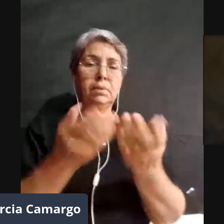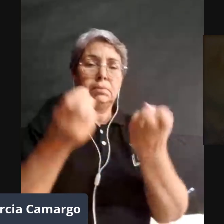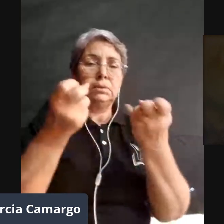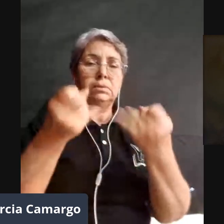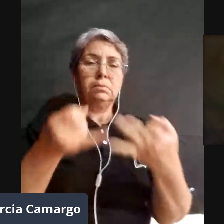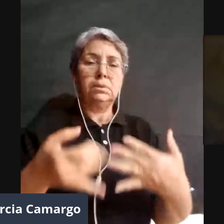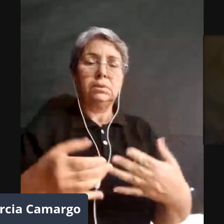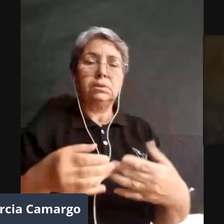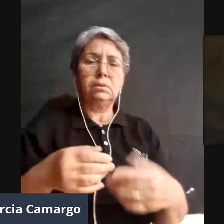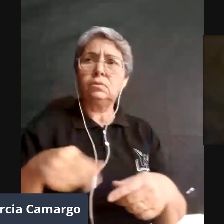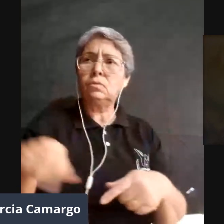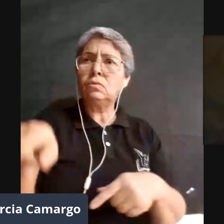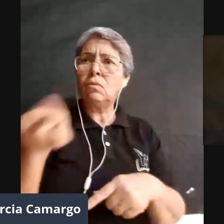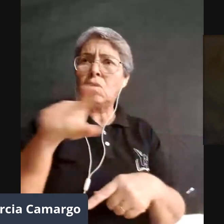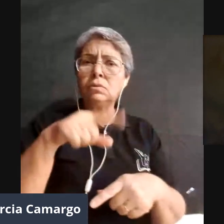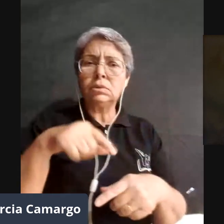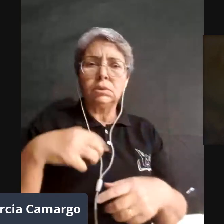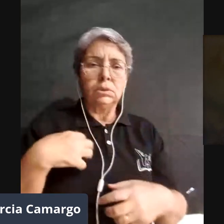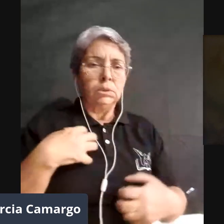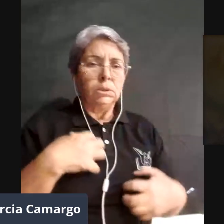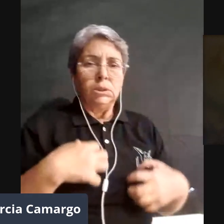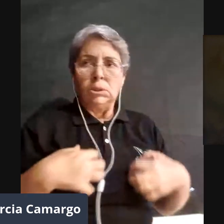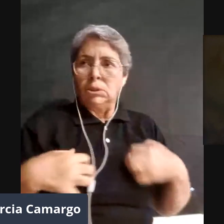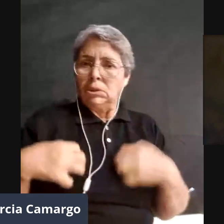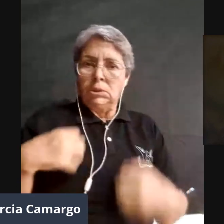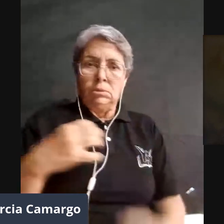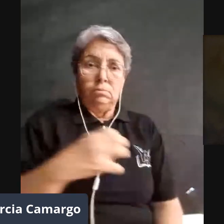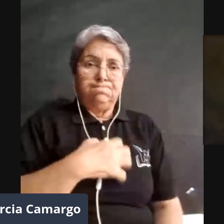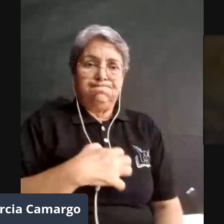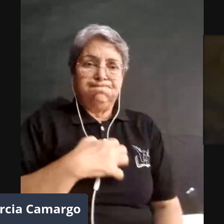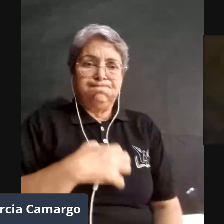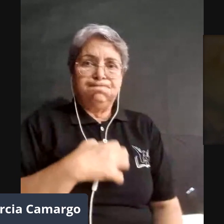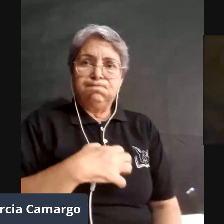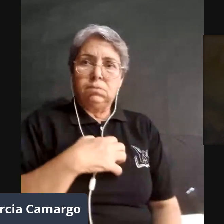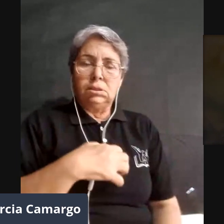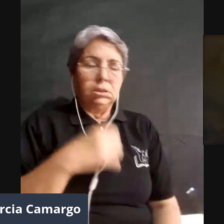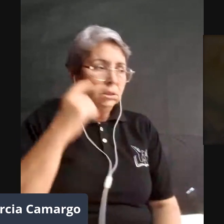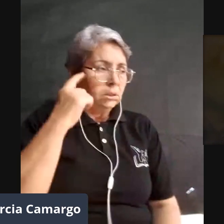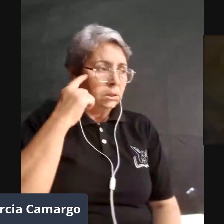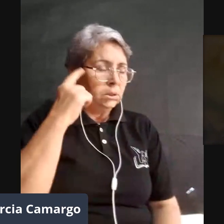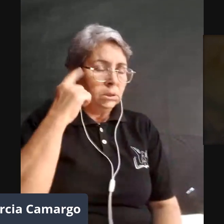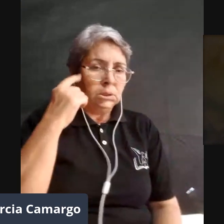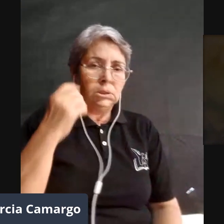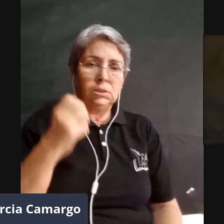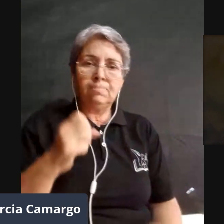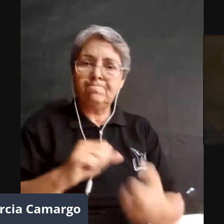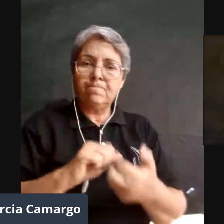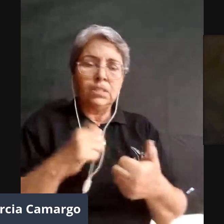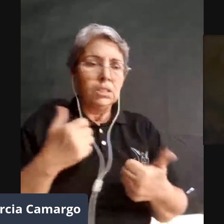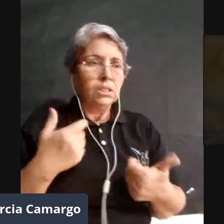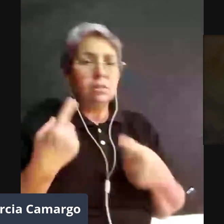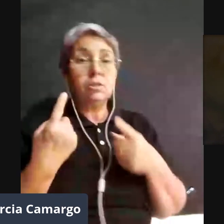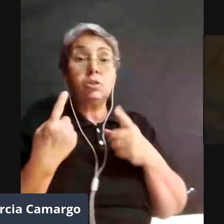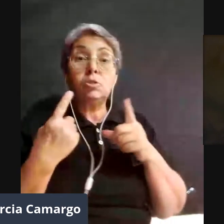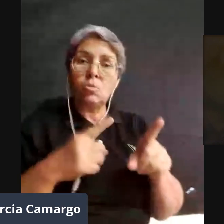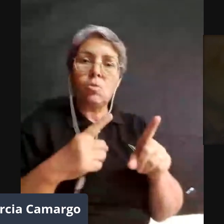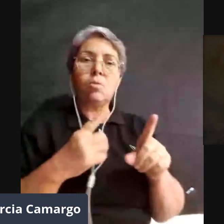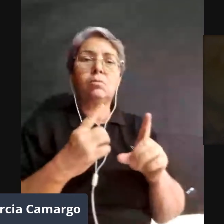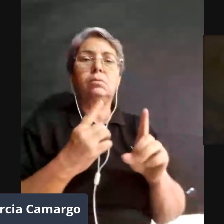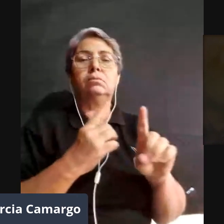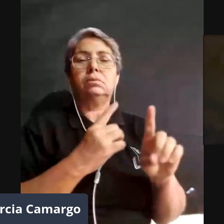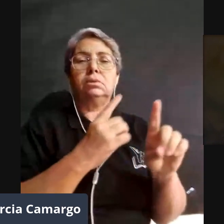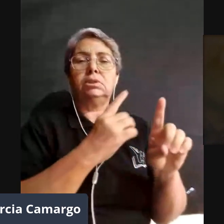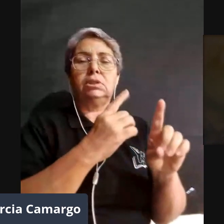isto, enfureciam-se no seu coração e rilhavam os dentes contra ele. Então